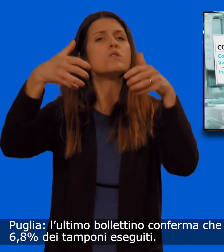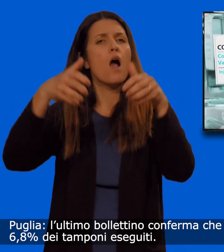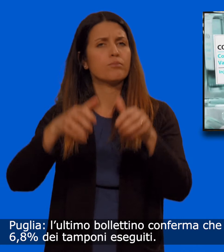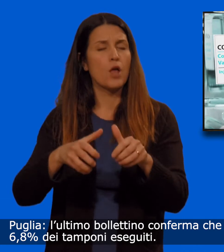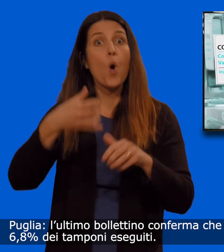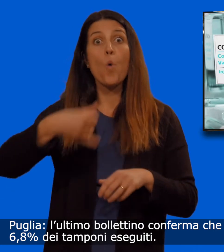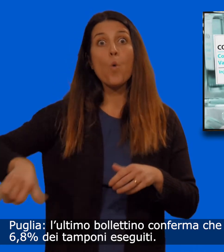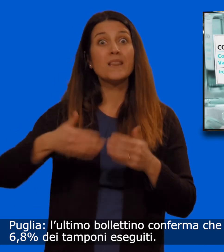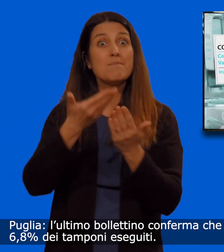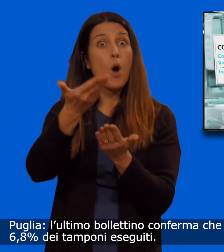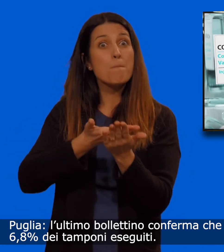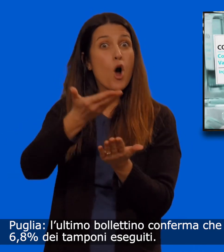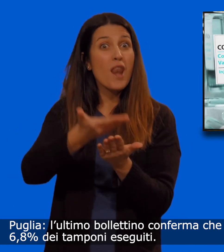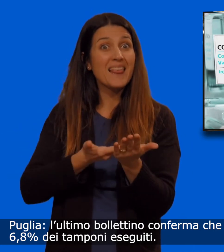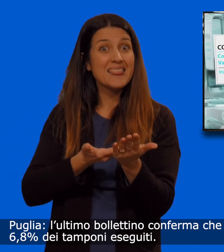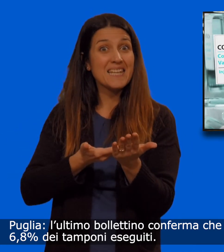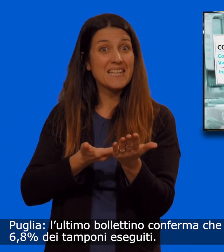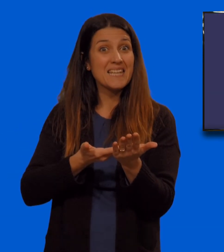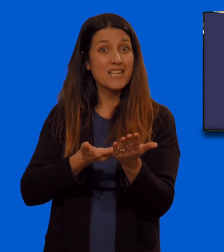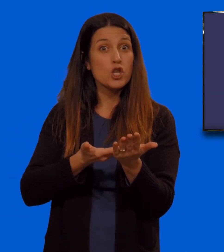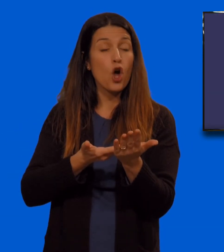il 6,8% dei tamponi eseguiti.